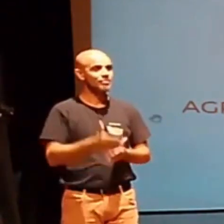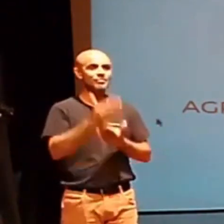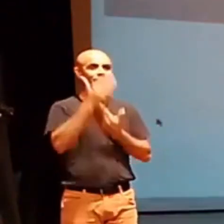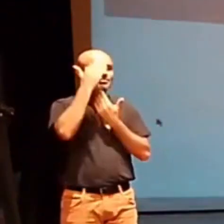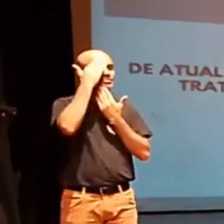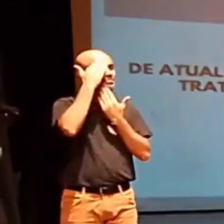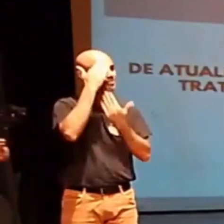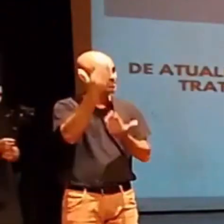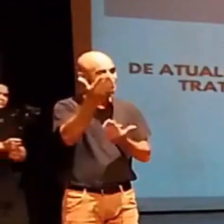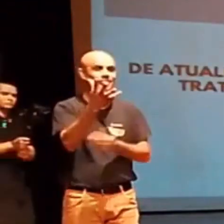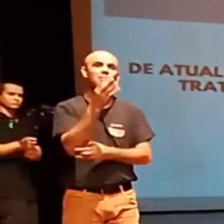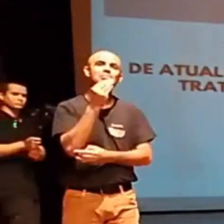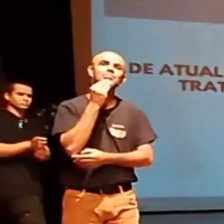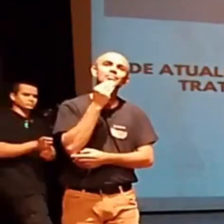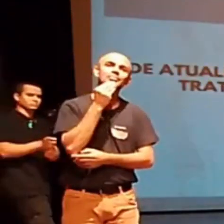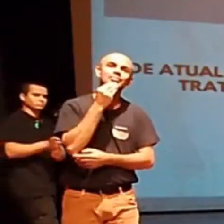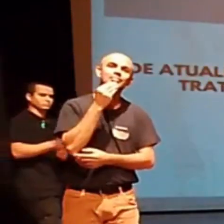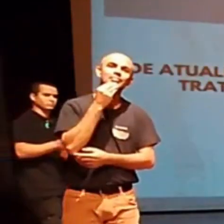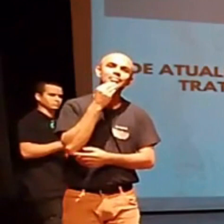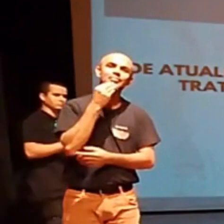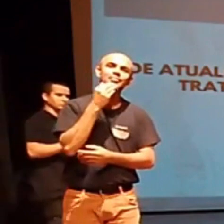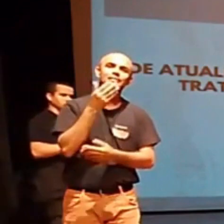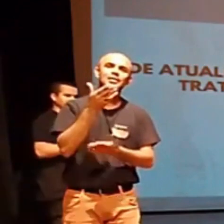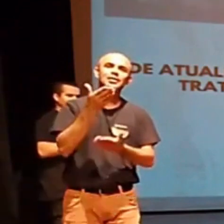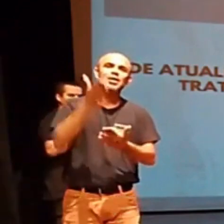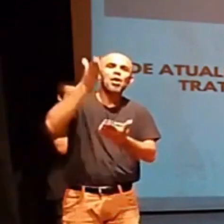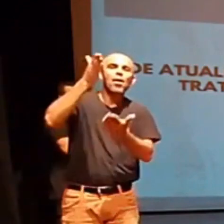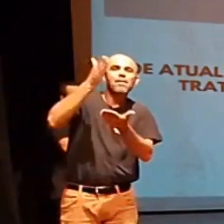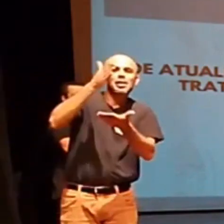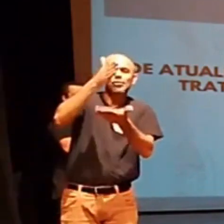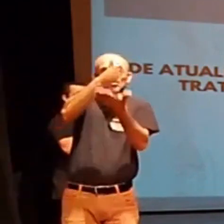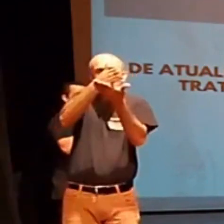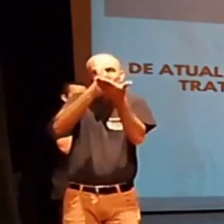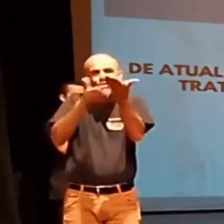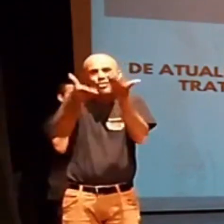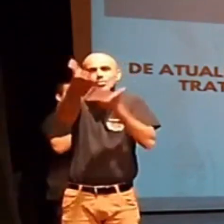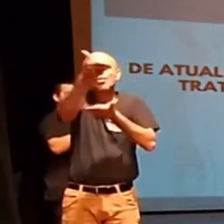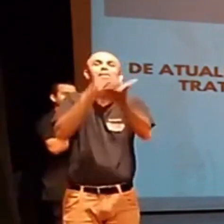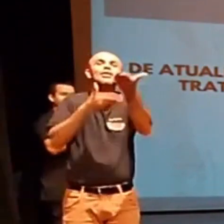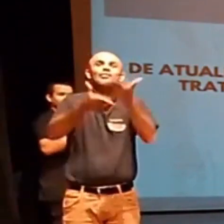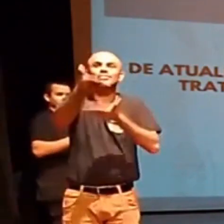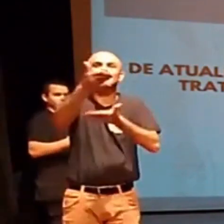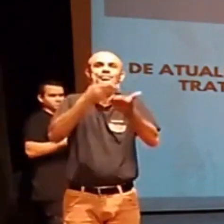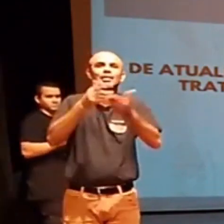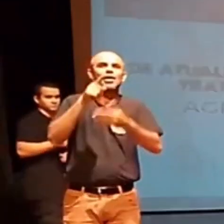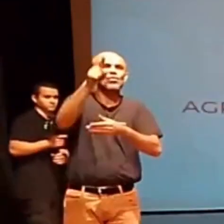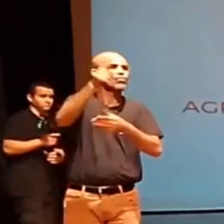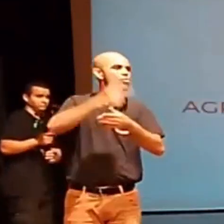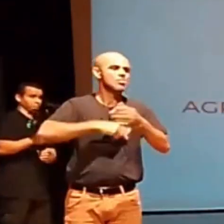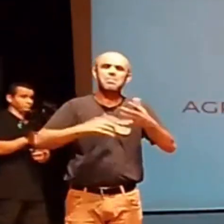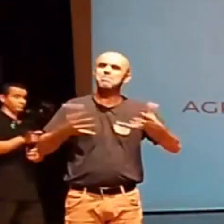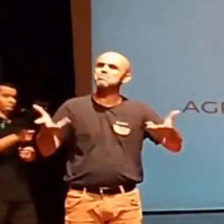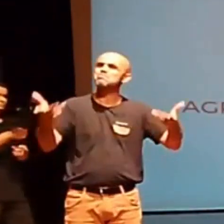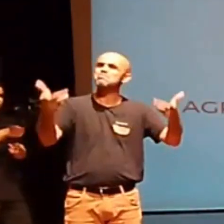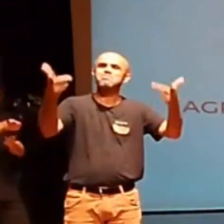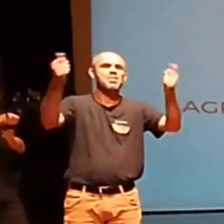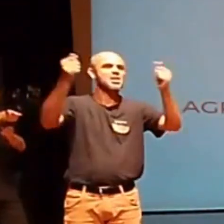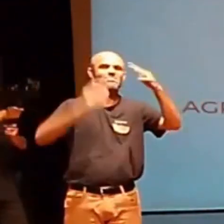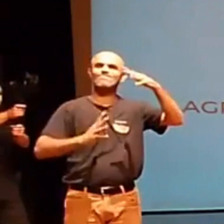pela oportunidade de dividir esse momento com você. Você é sensacional,